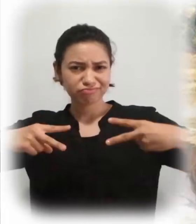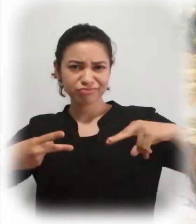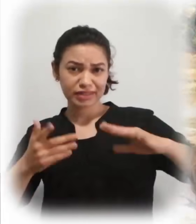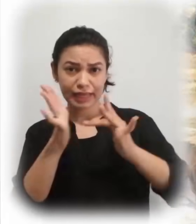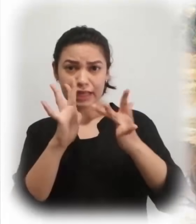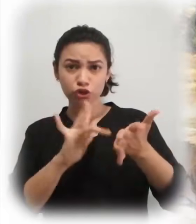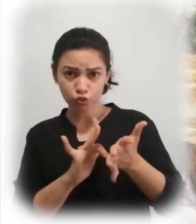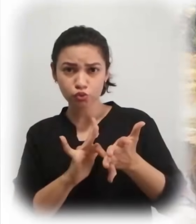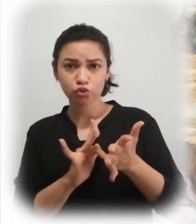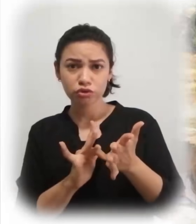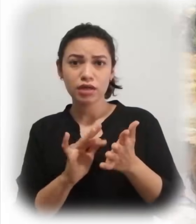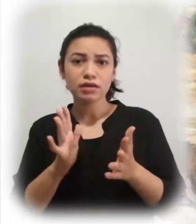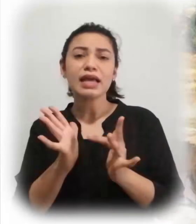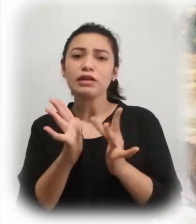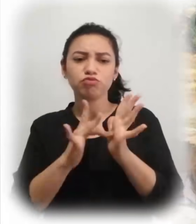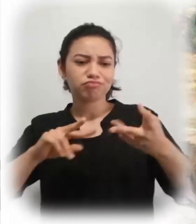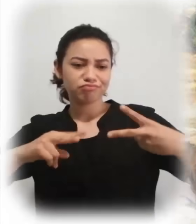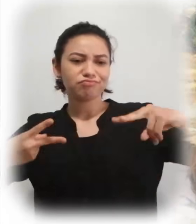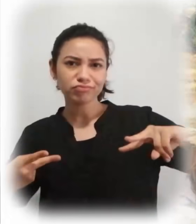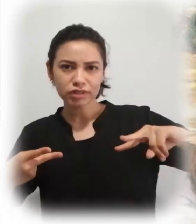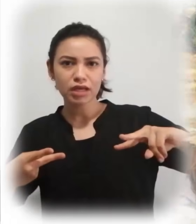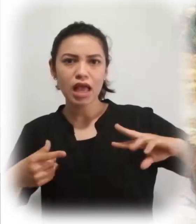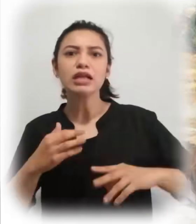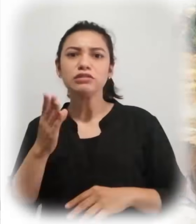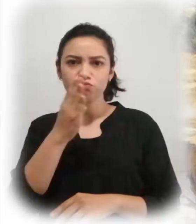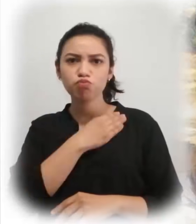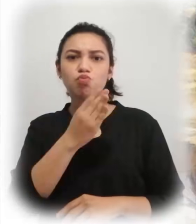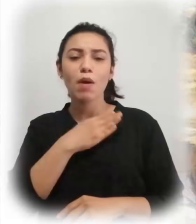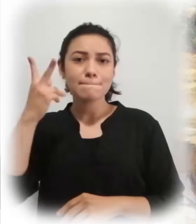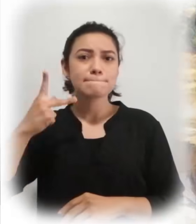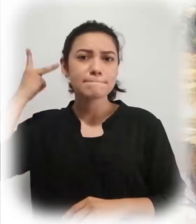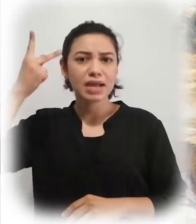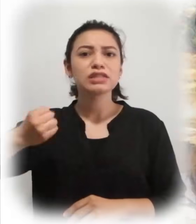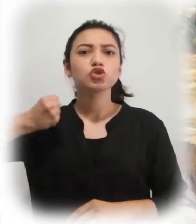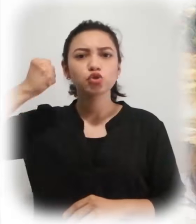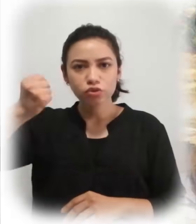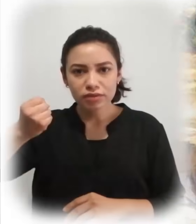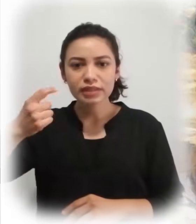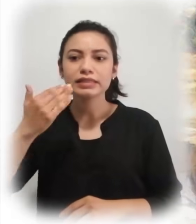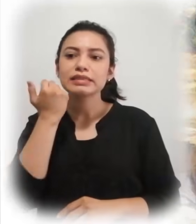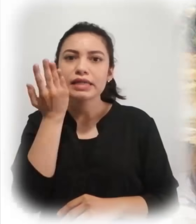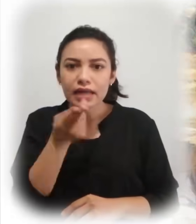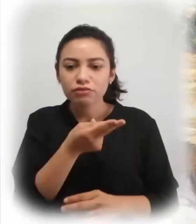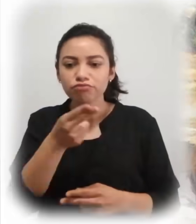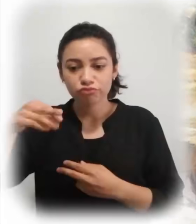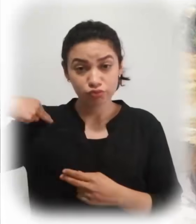contrario. Al ponerse Él como el buen pastor, nos obliga a reflexionar a todos nosotros,